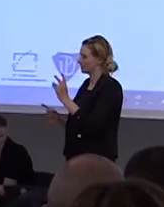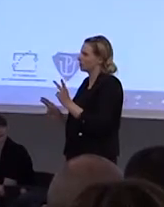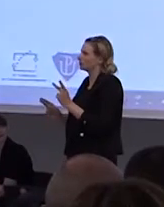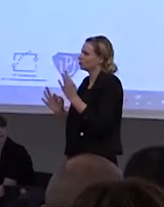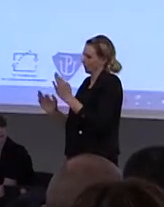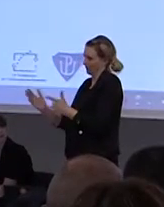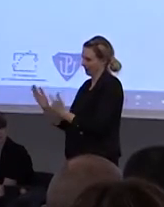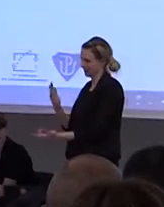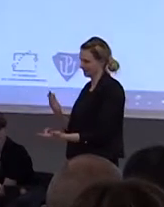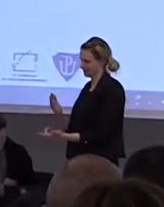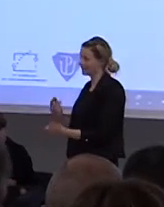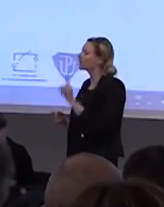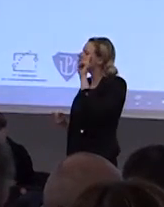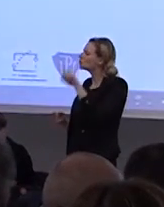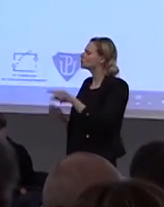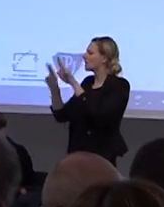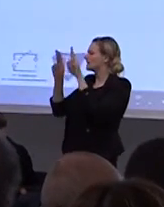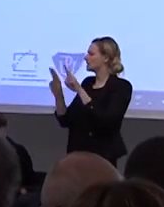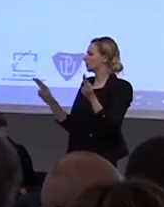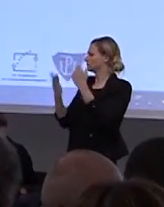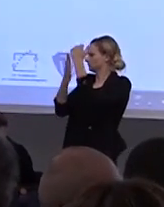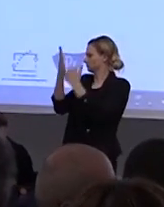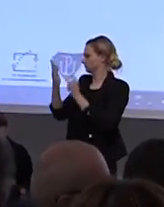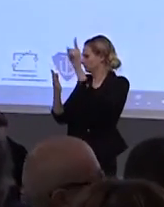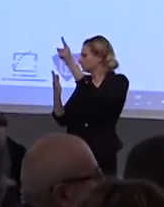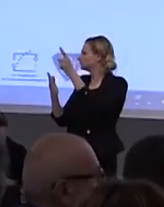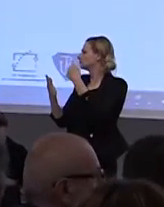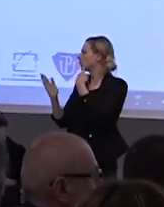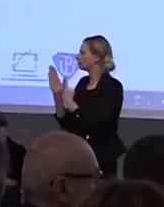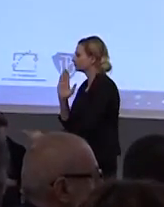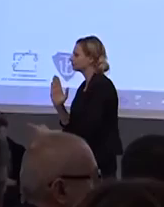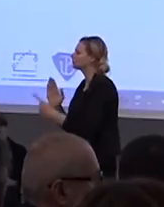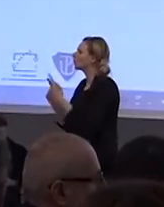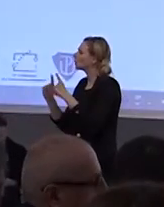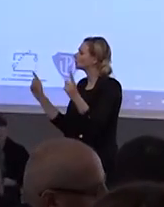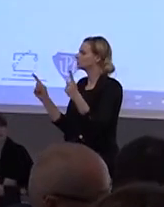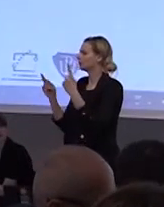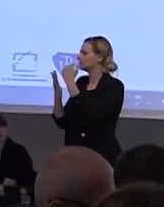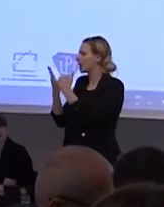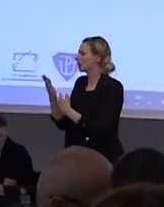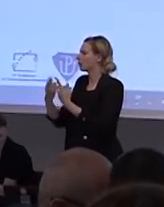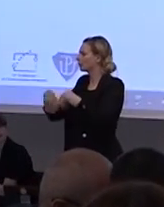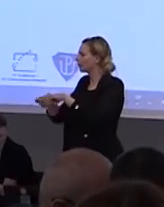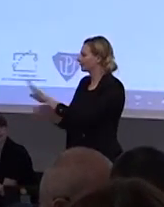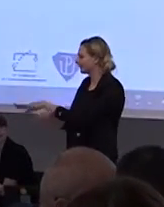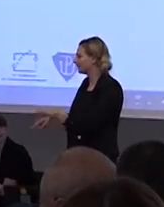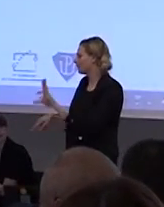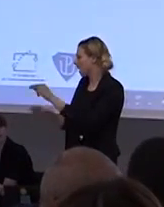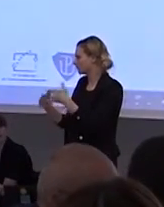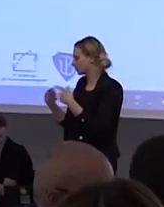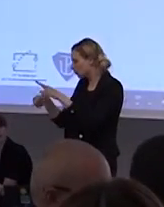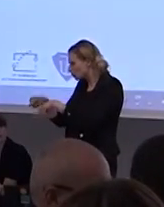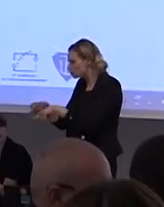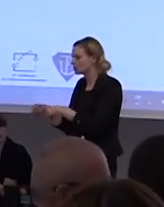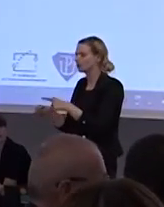Mezinárodní legislativa jasně stanoví případy inkluzivního vzdělávání pro děti se zdravotním postižením. I have mentioned some